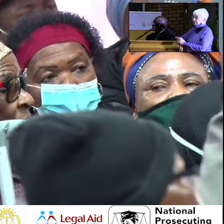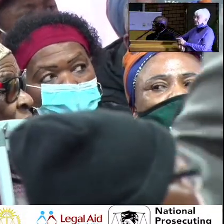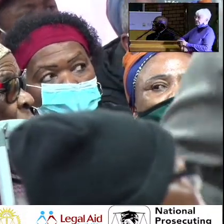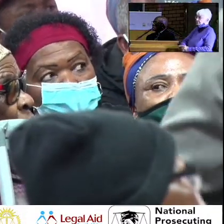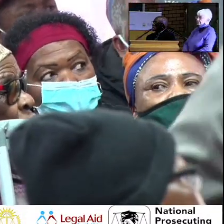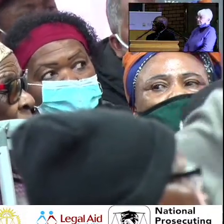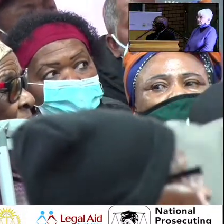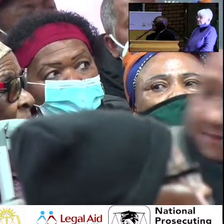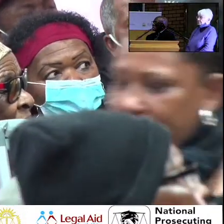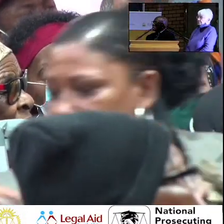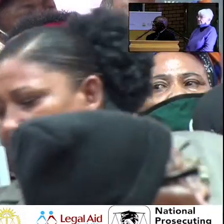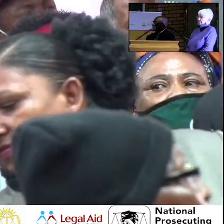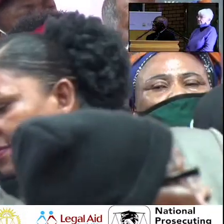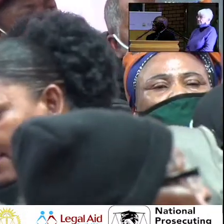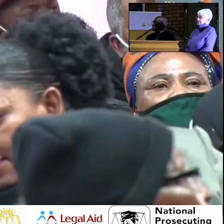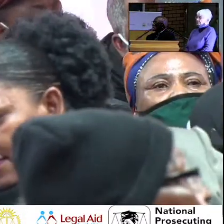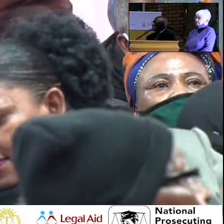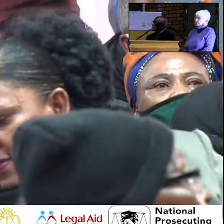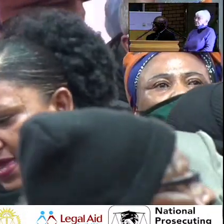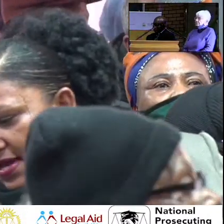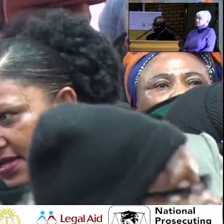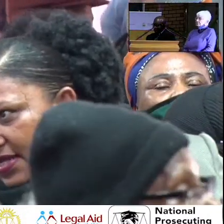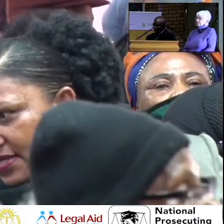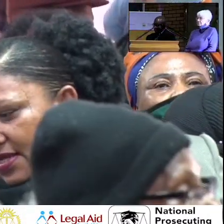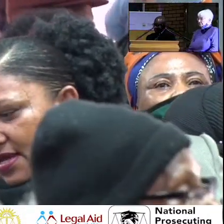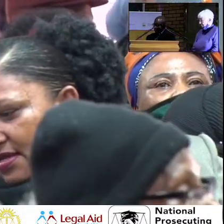zam ziyophuka